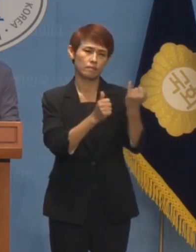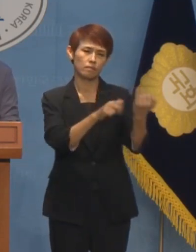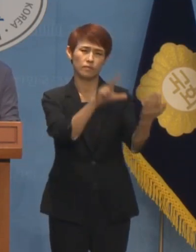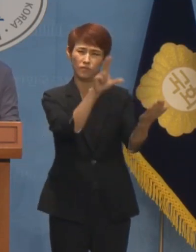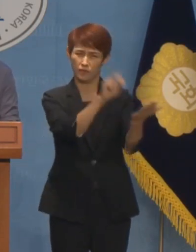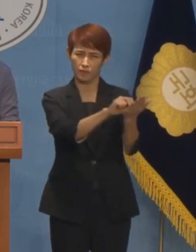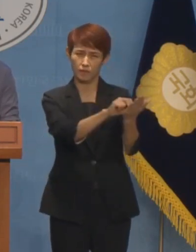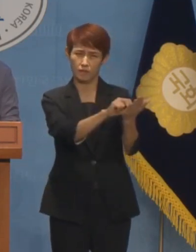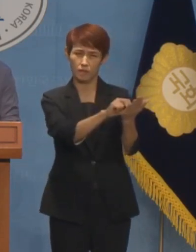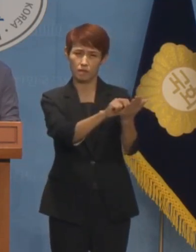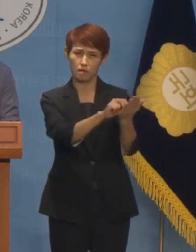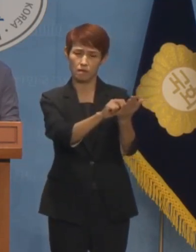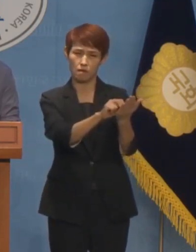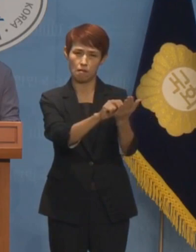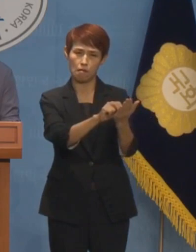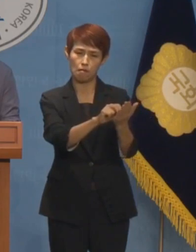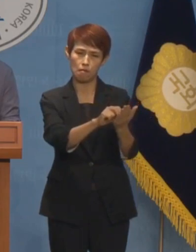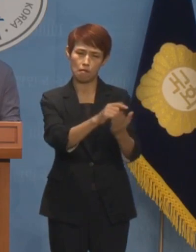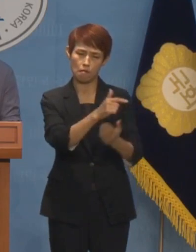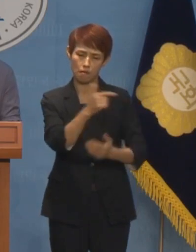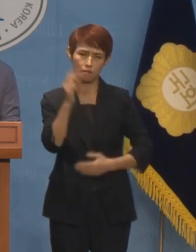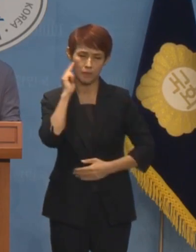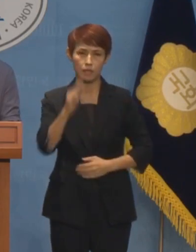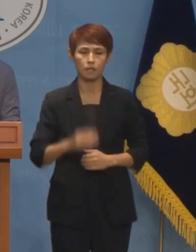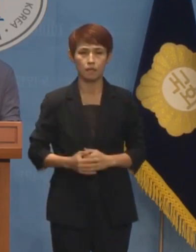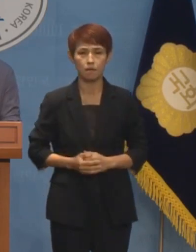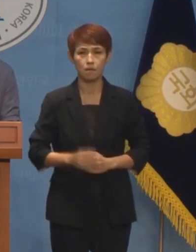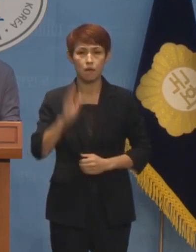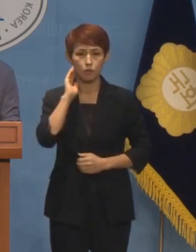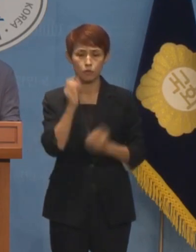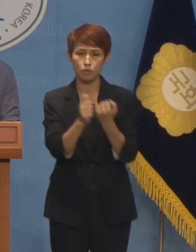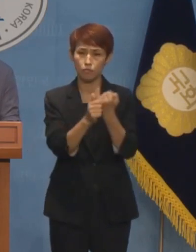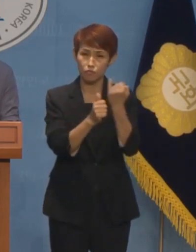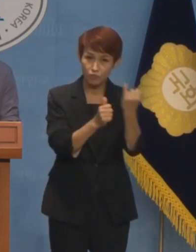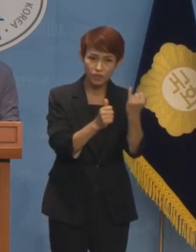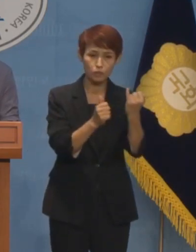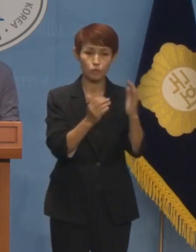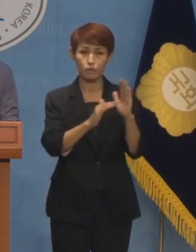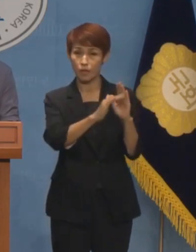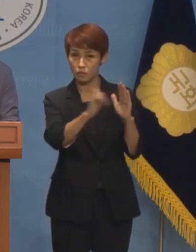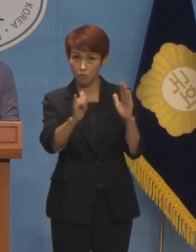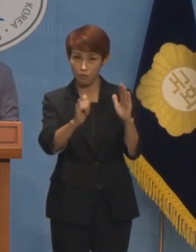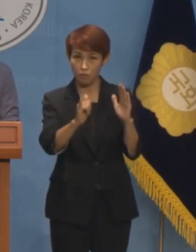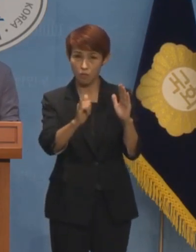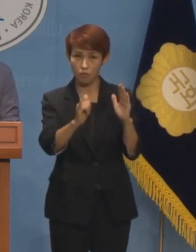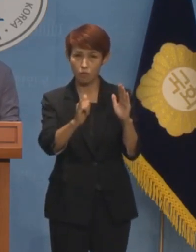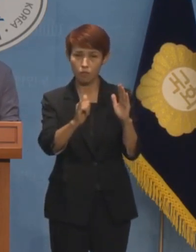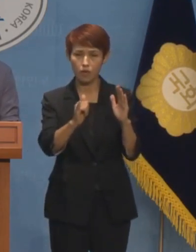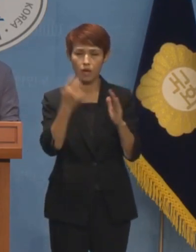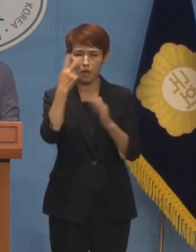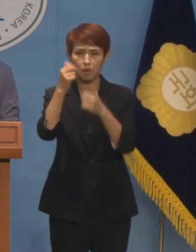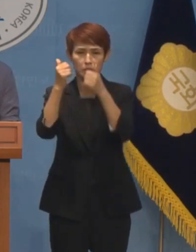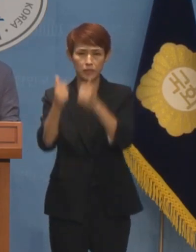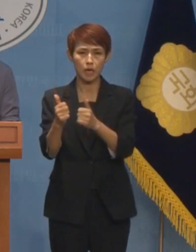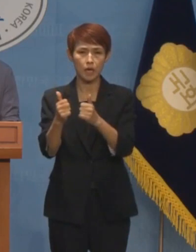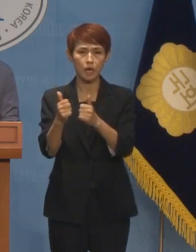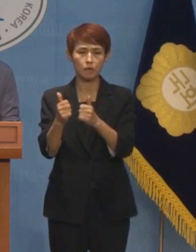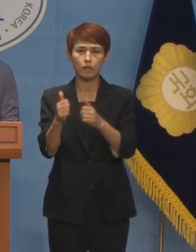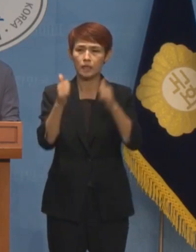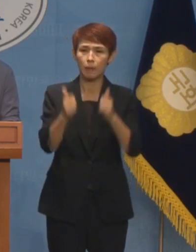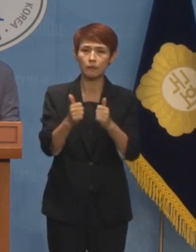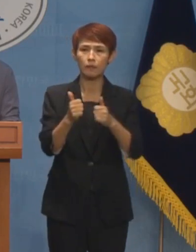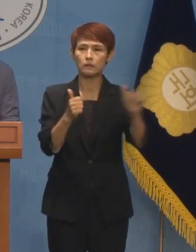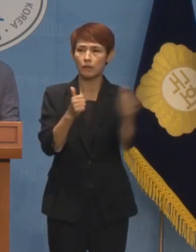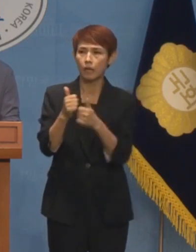리스크는 현재 초미의 현안입니다. 대통령의 배우자와 그 가족이 수시로 검찰과